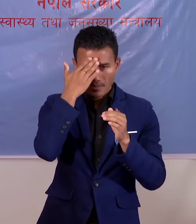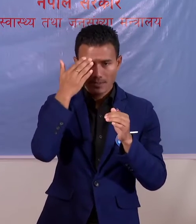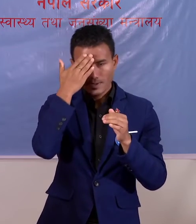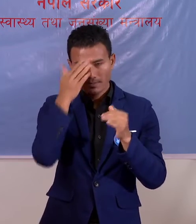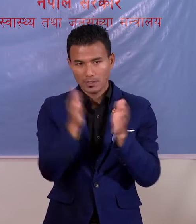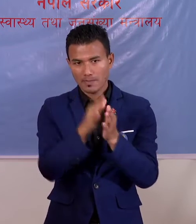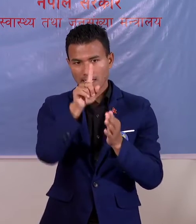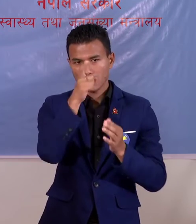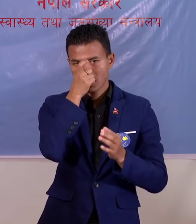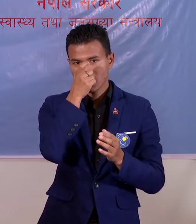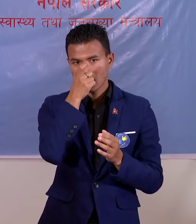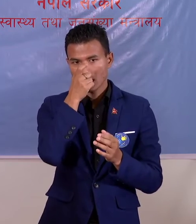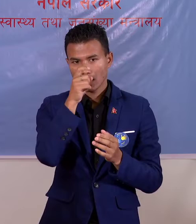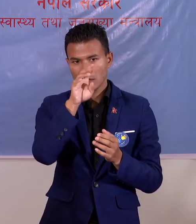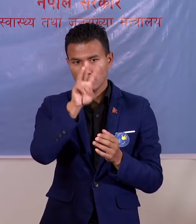जम्मा